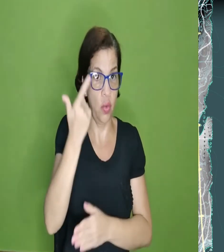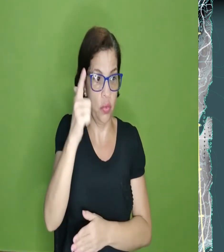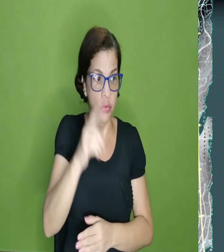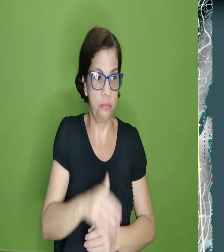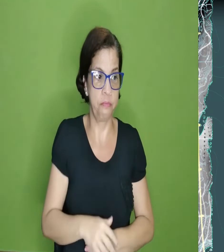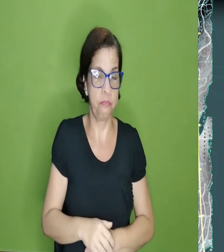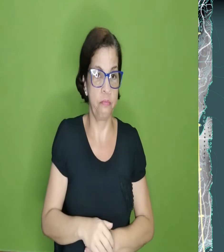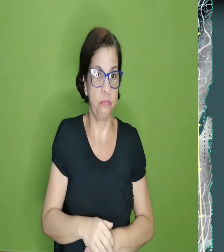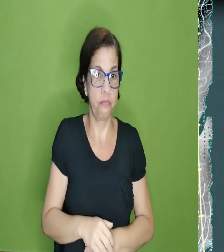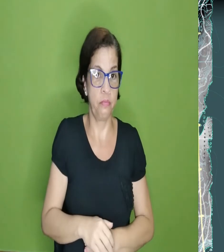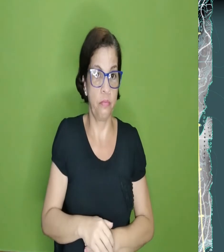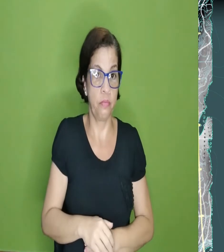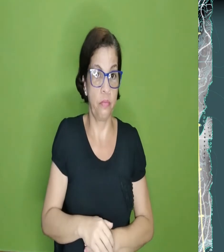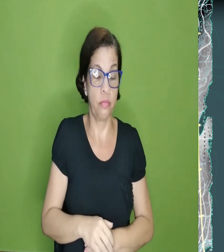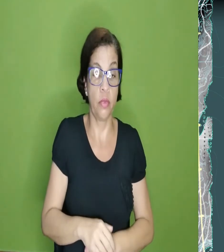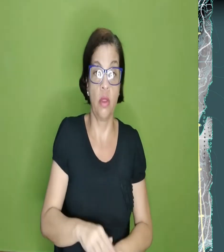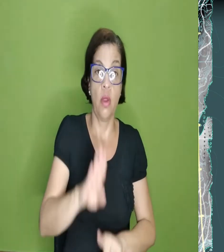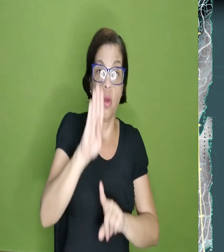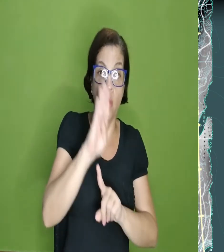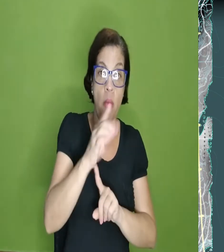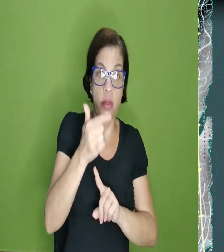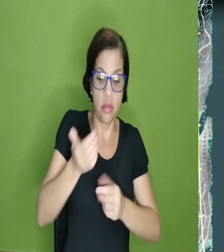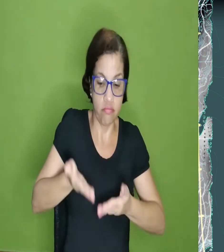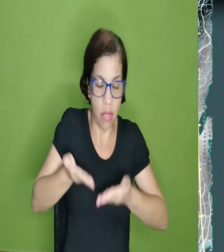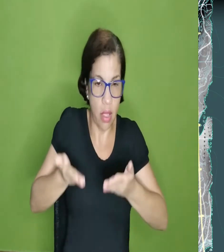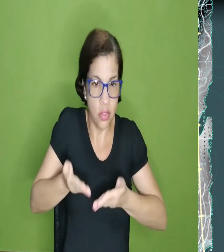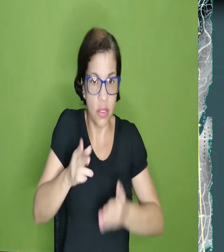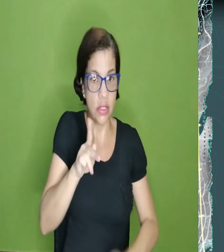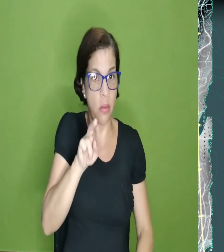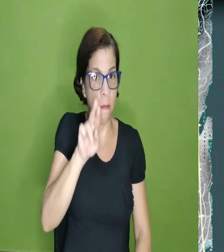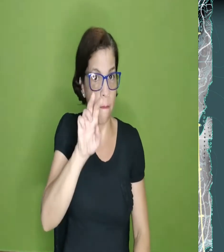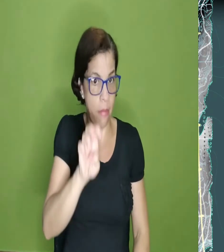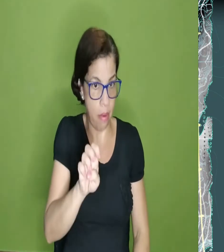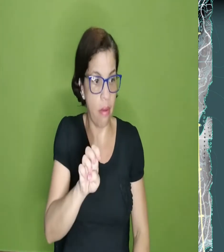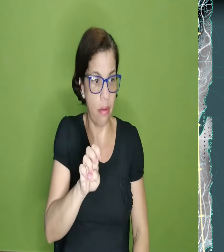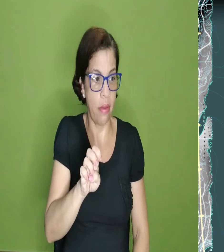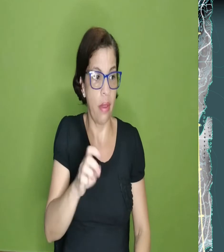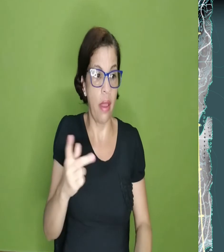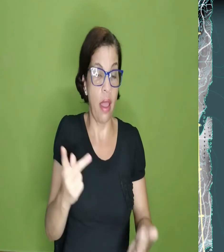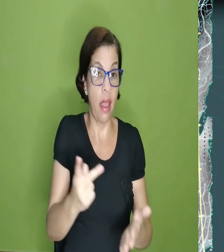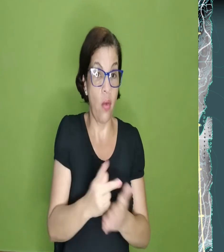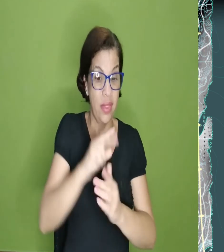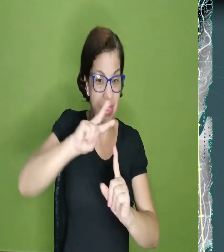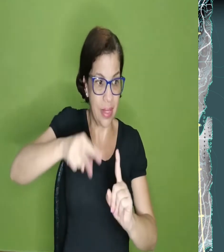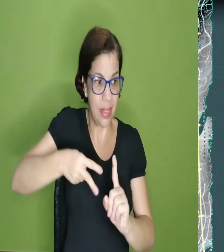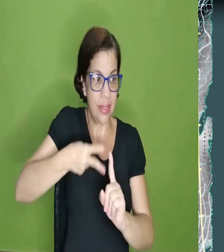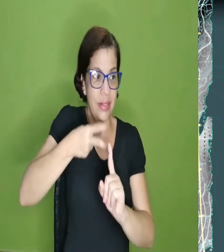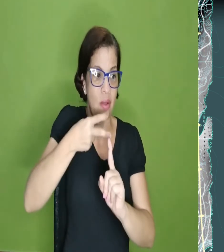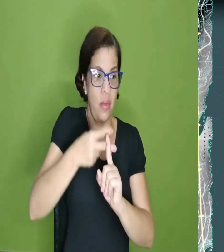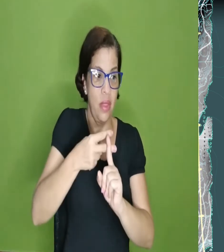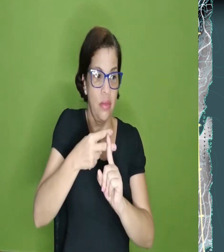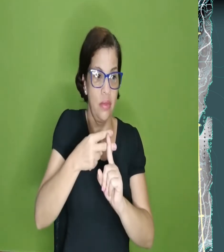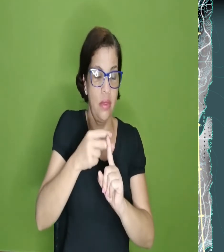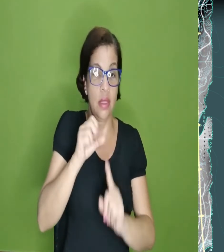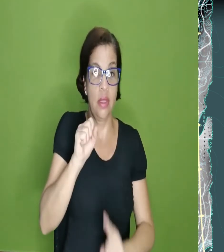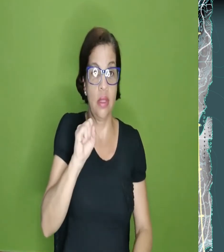clonidina. E a ativação dos receptores beta-2 pré-sinápticos causa um aumento na